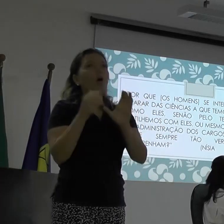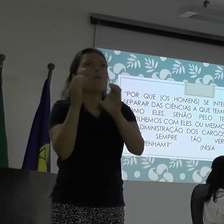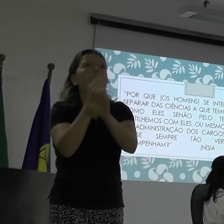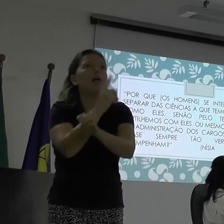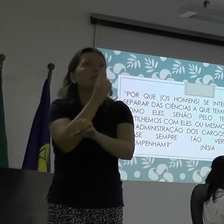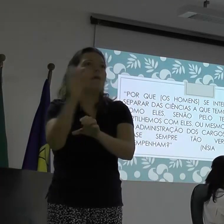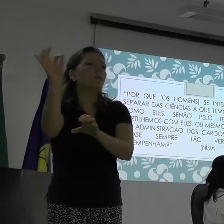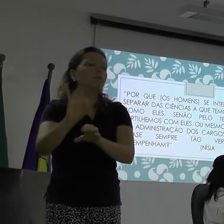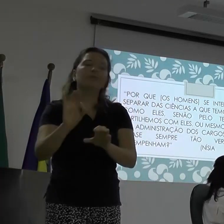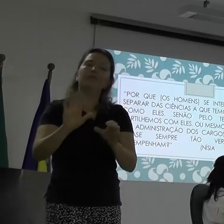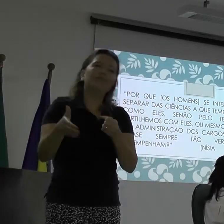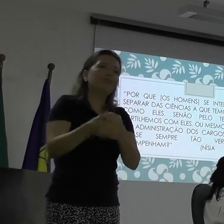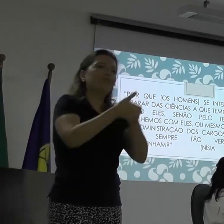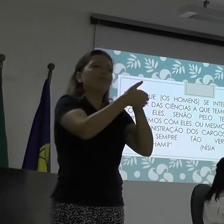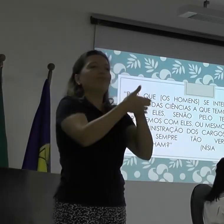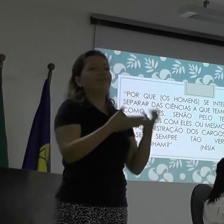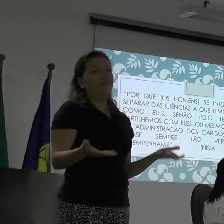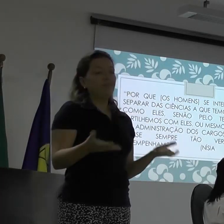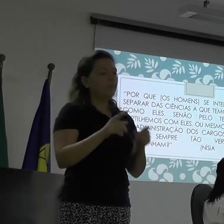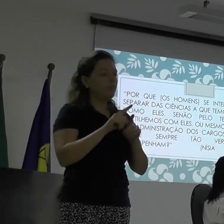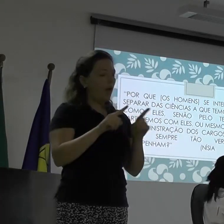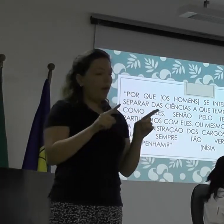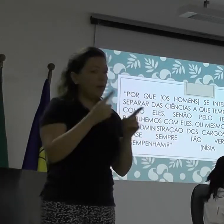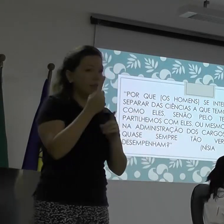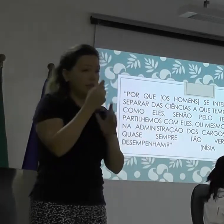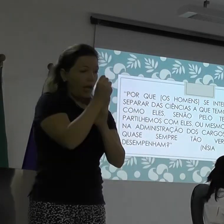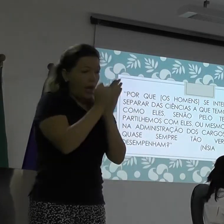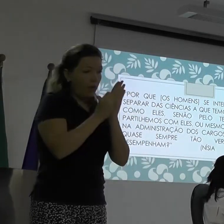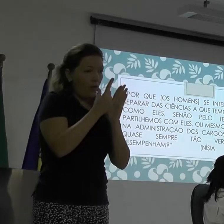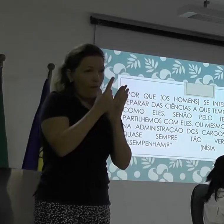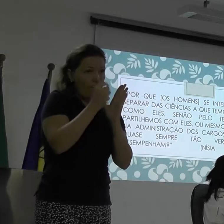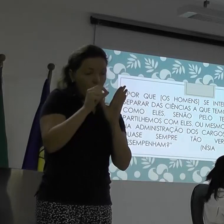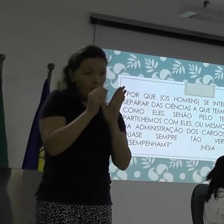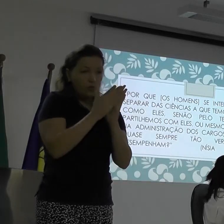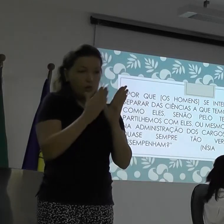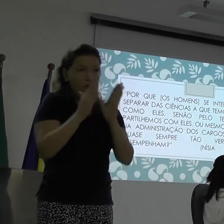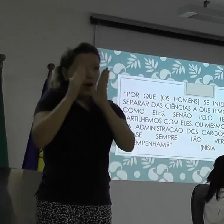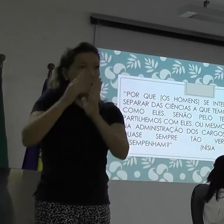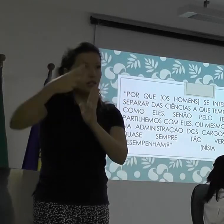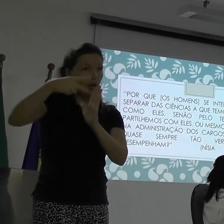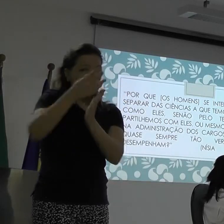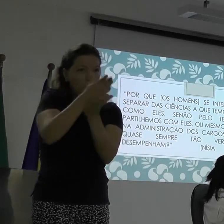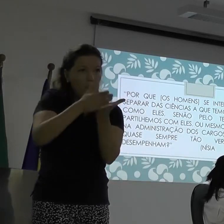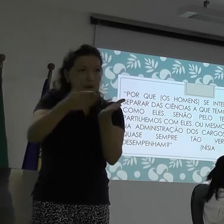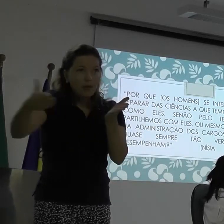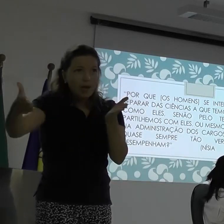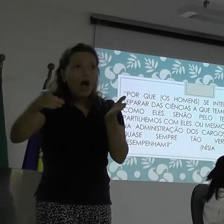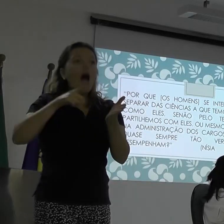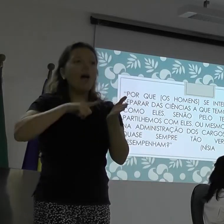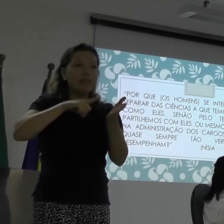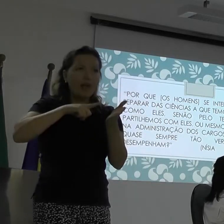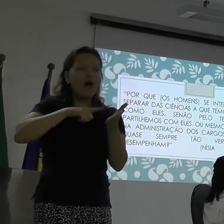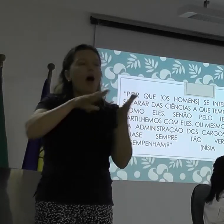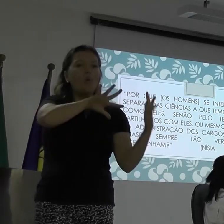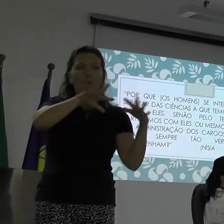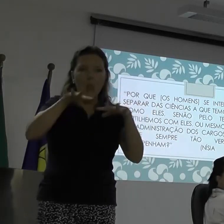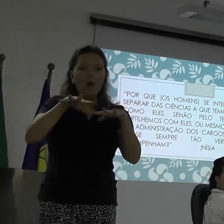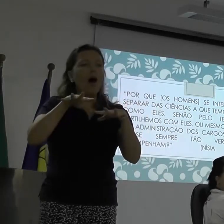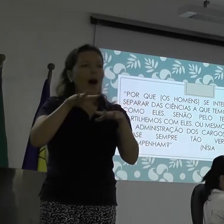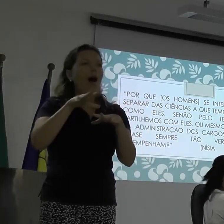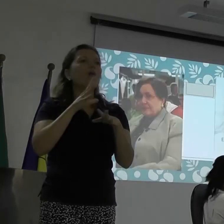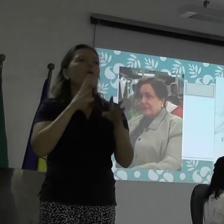partir da segunda metade do século XX que as pesquisas recuperaram a escrita feminina da literatura brasileira.